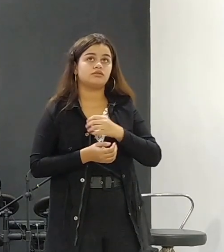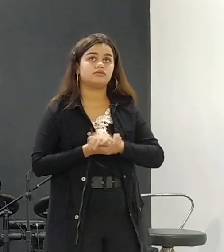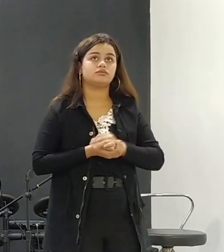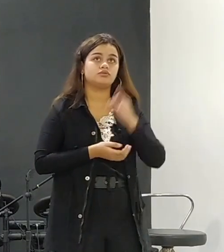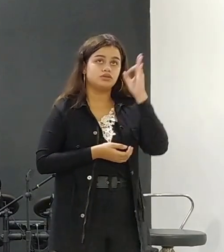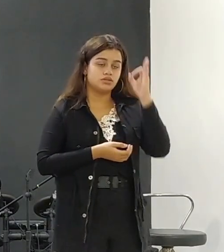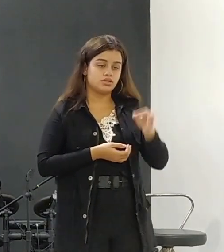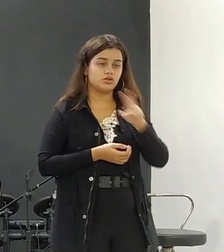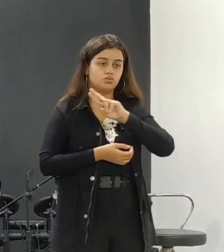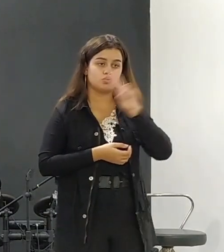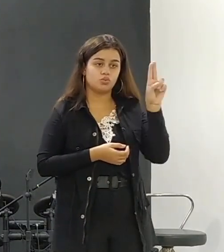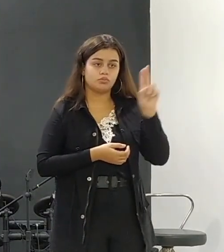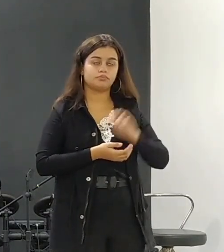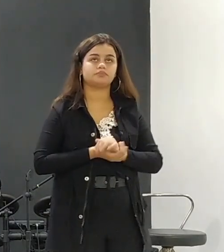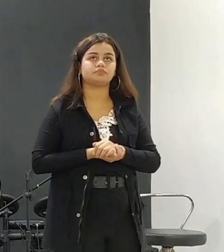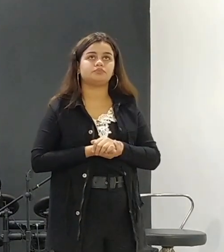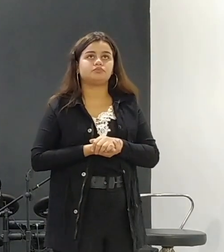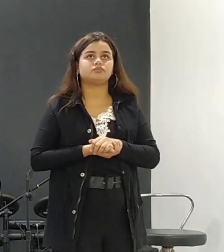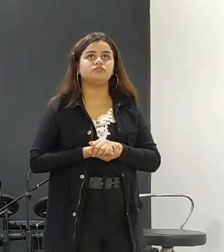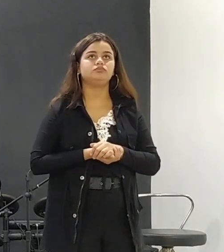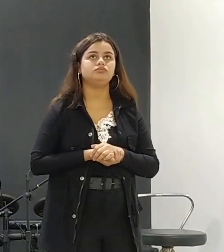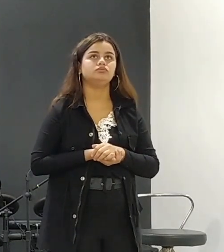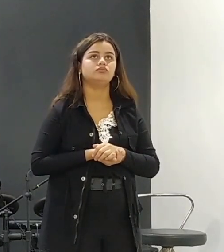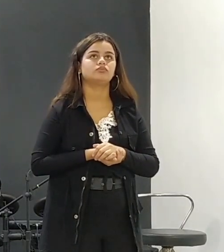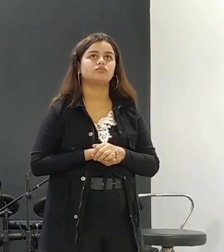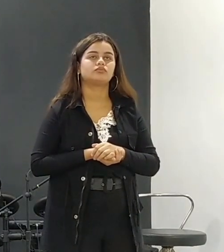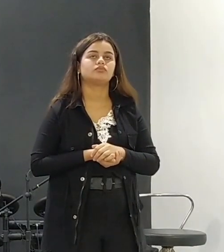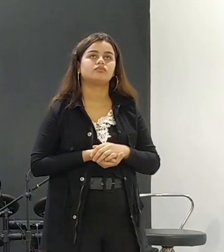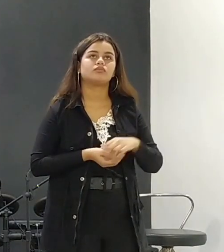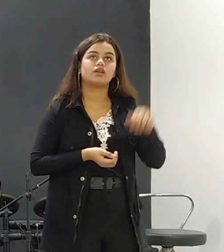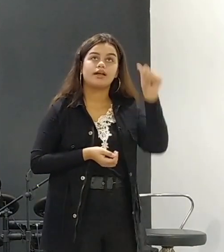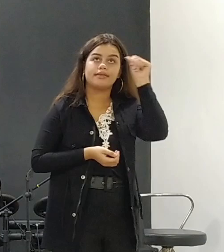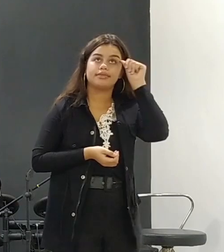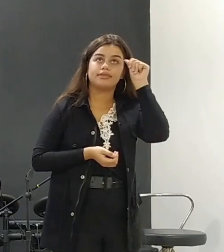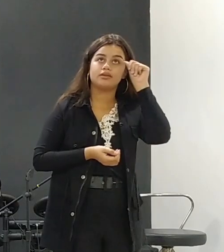o seu nome. 20. Isso, então 24.